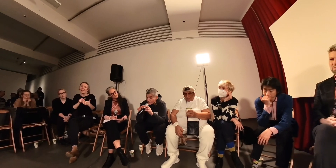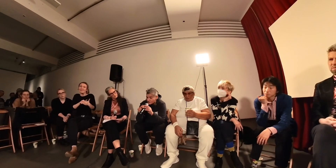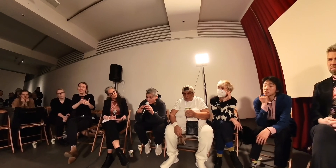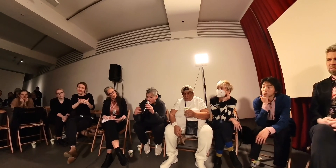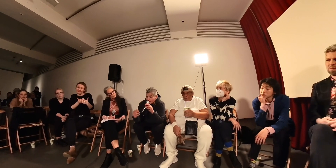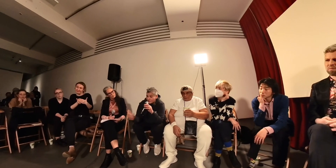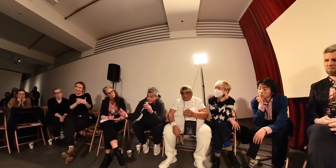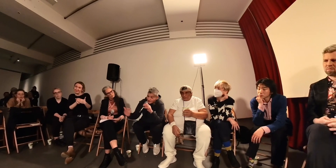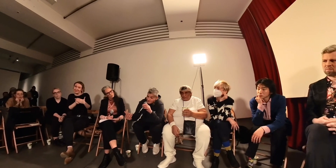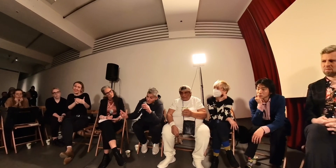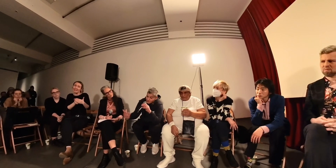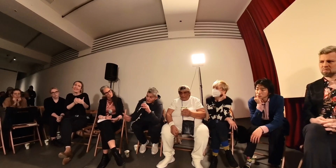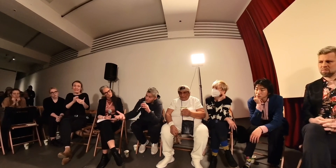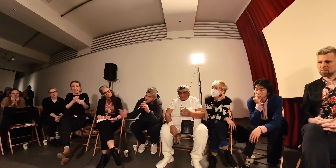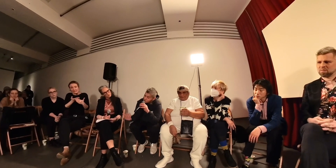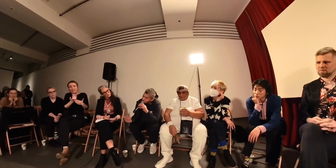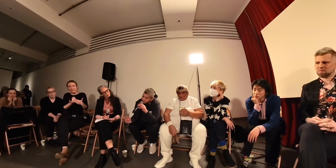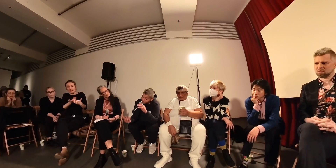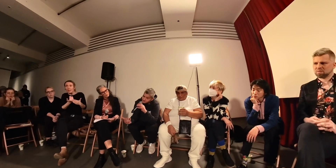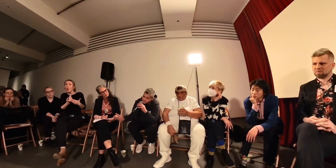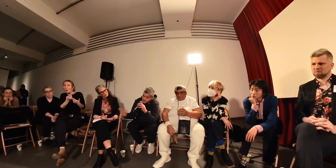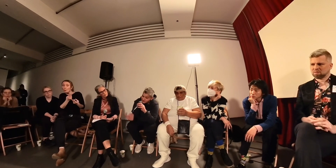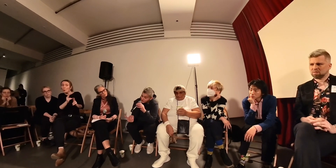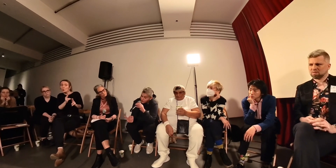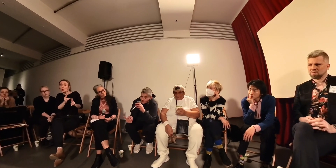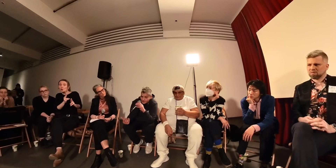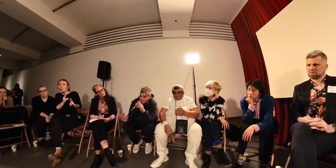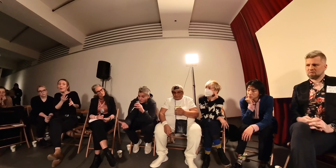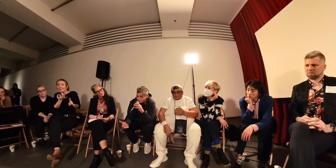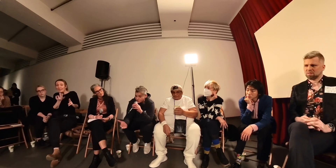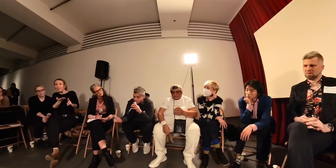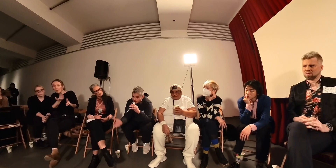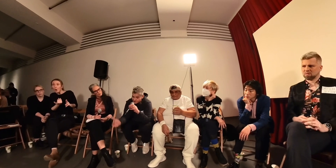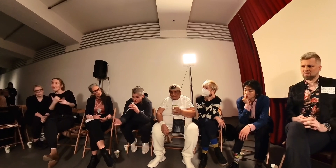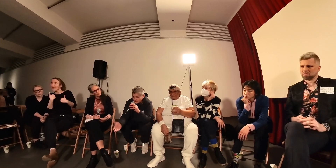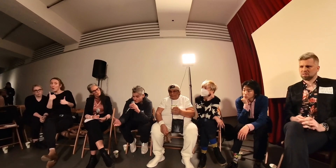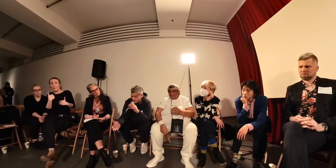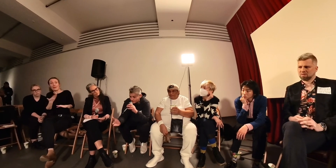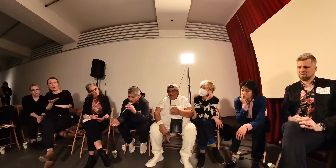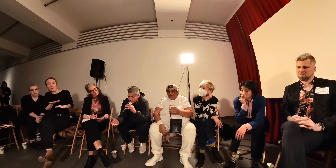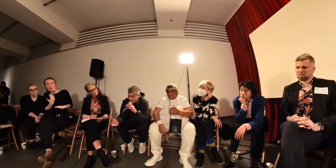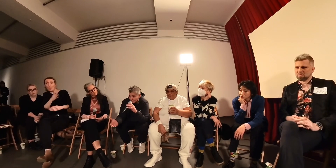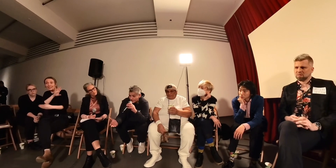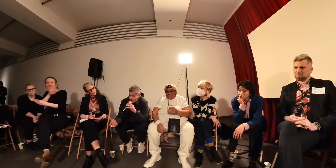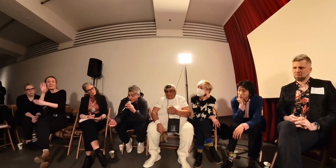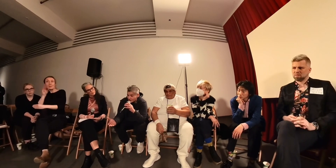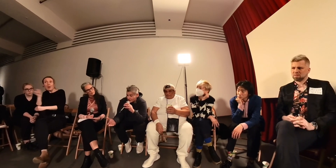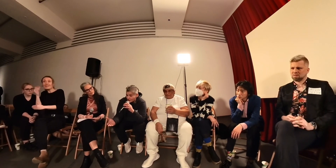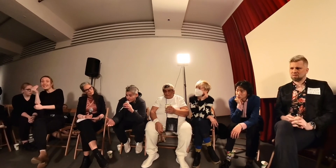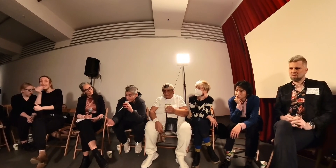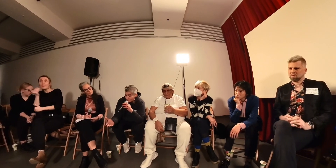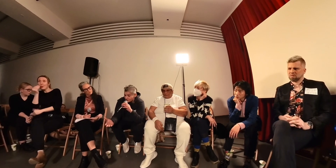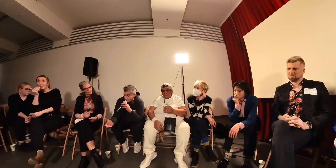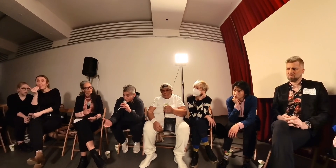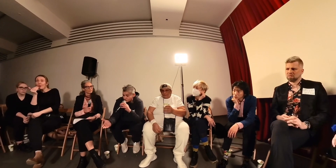chcete jakoby teda, hele fajn, pojď, já mám možnost se ti dát vykoupat, mám možnost ti dát přespat v teple